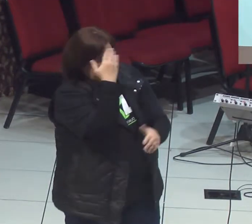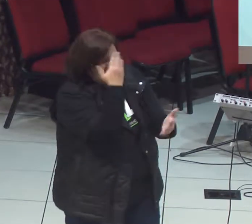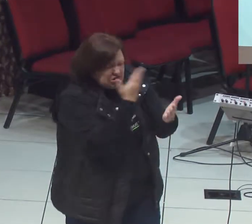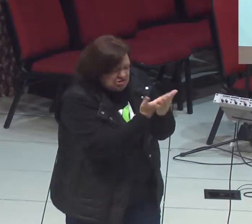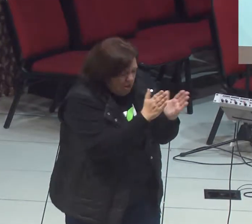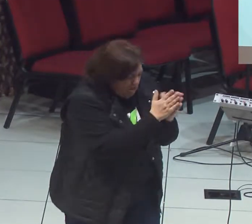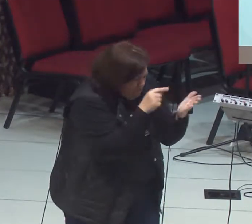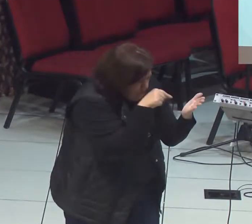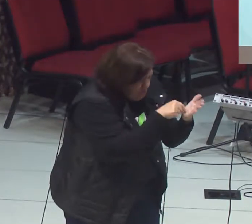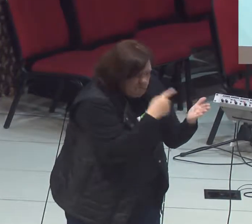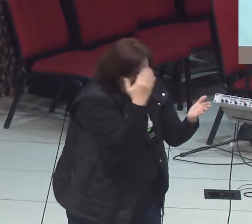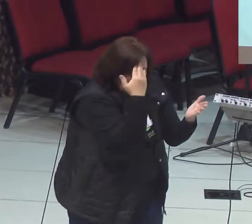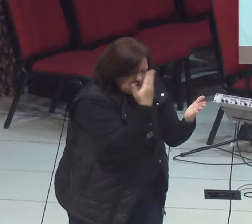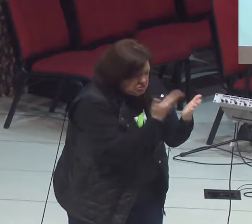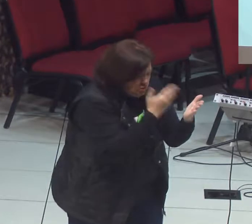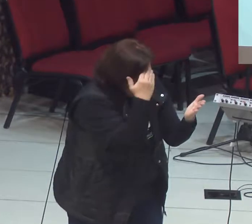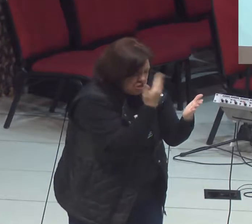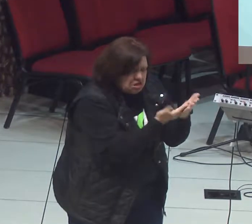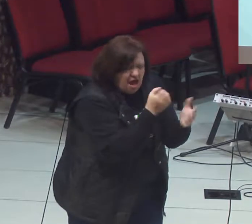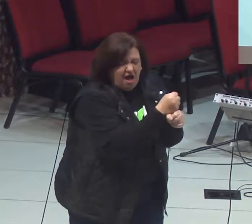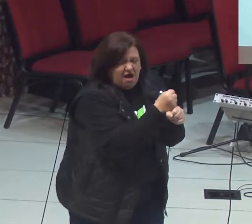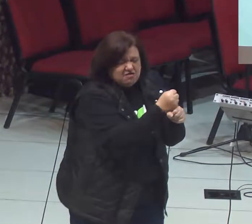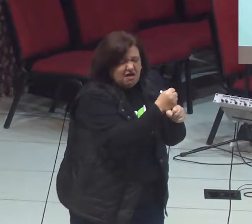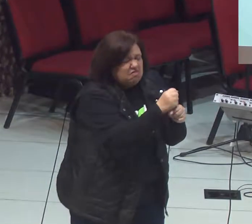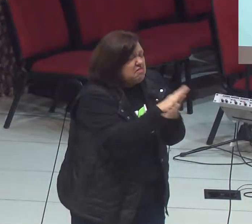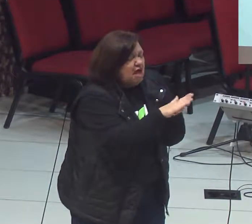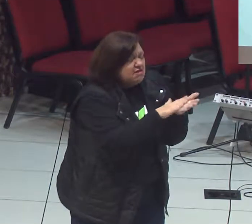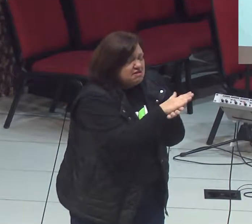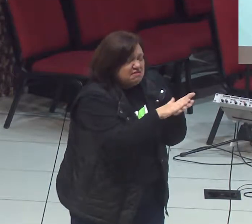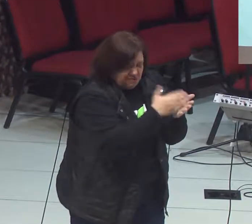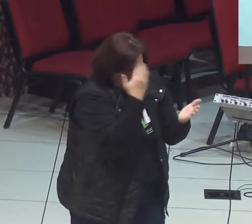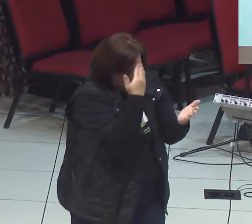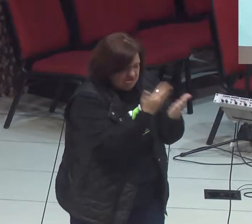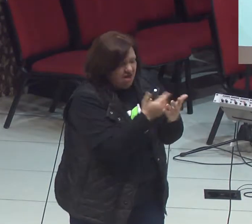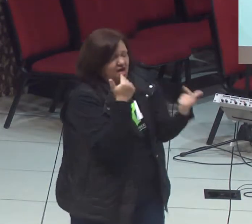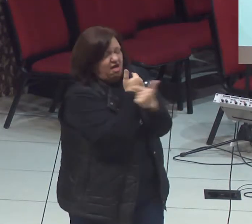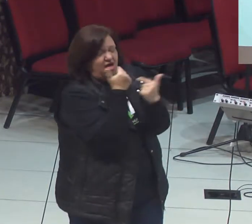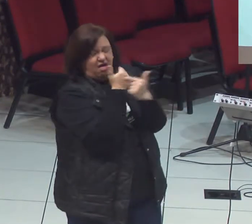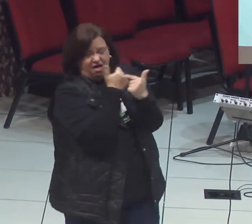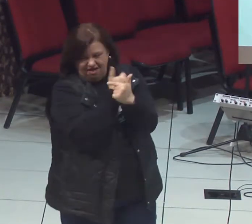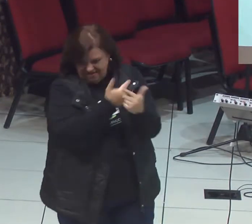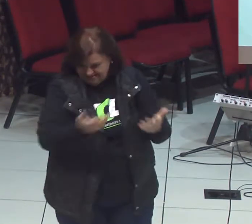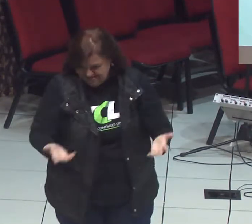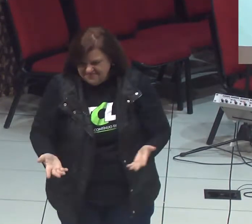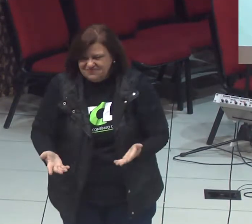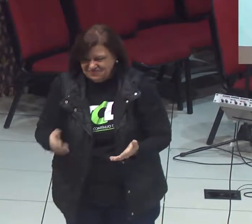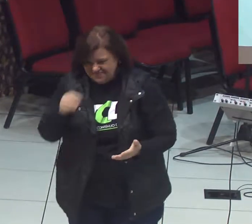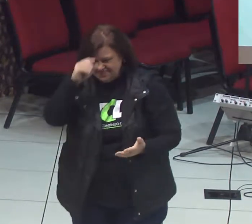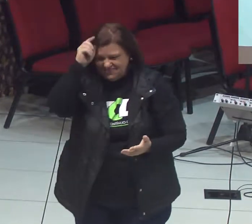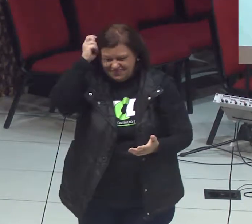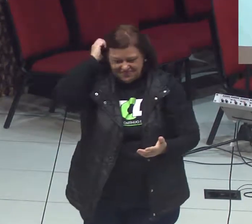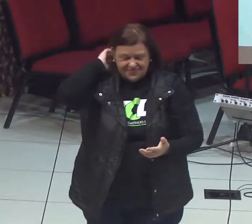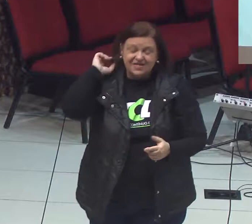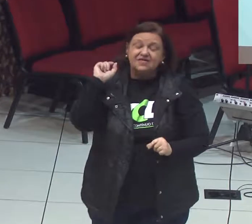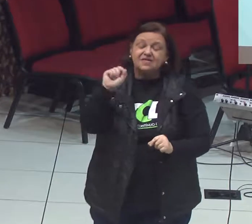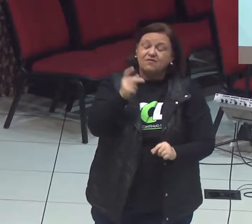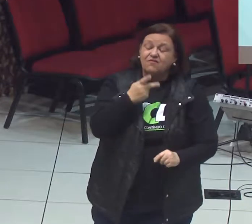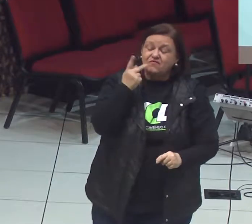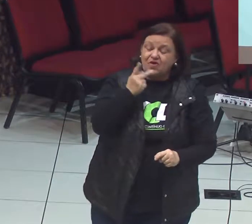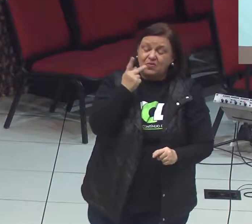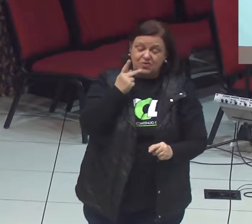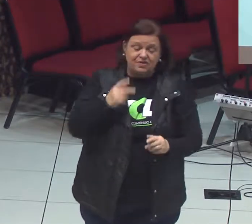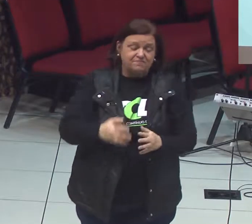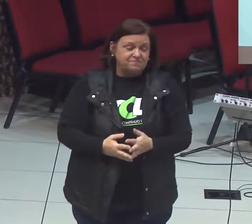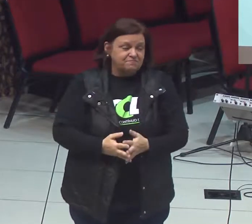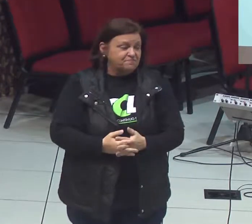falou lá em Mateus 24, 36, 39 para nós, numa das noites, que foram palavras de Jesus. E ele disse